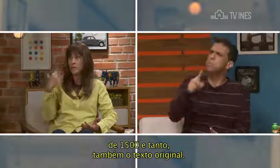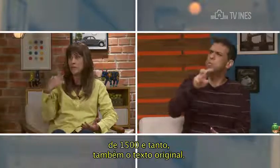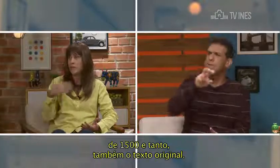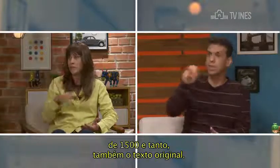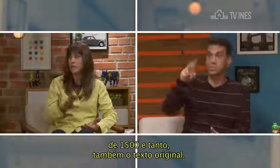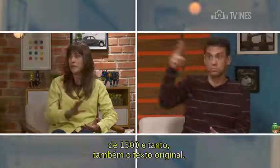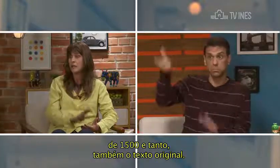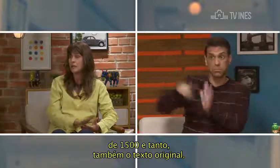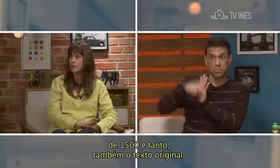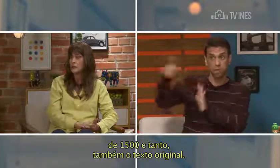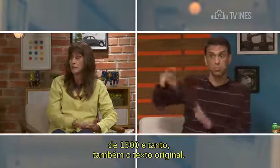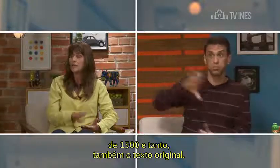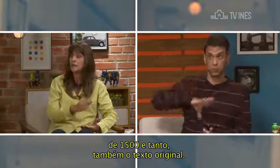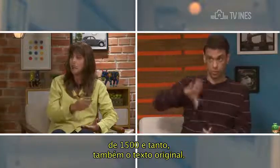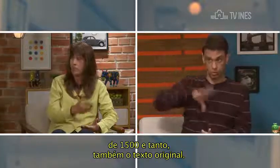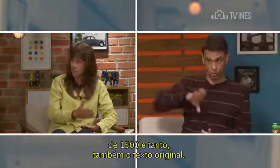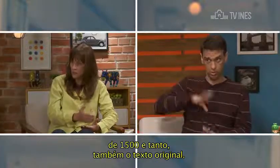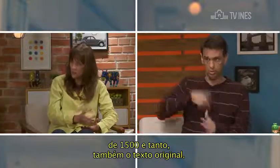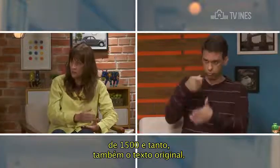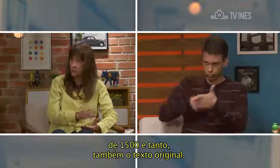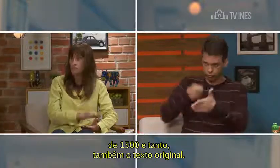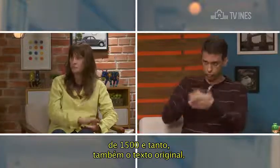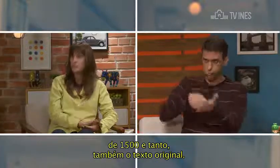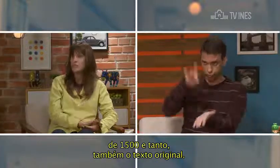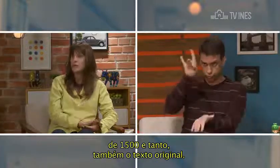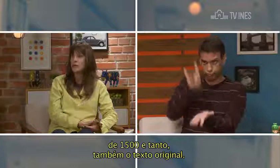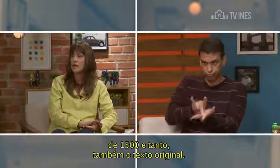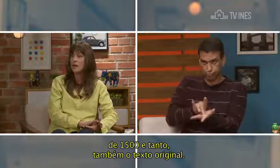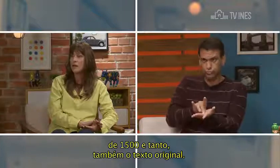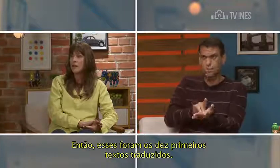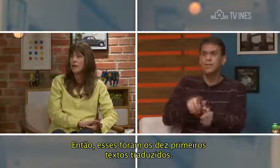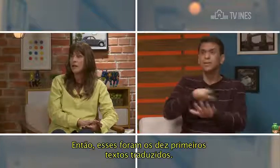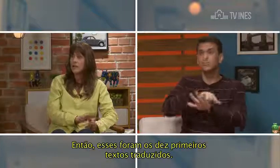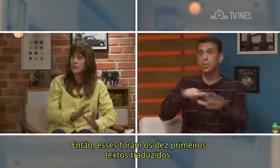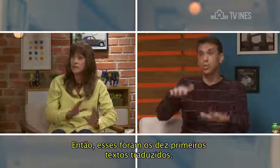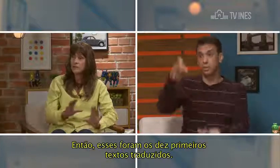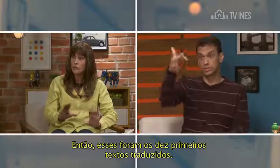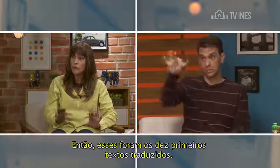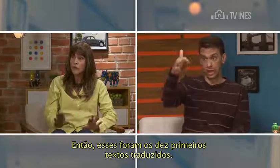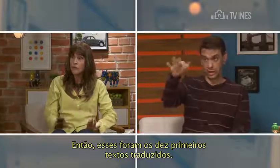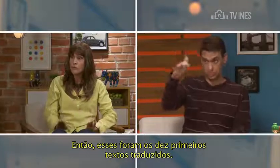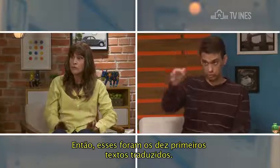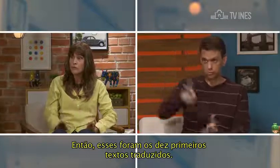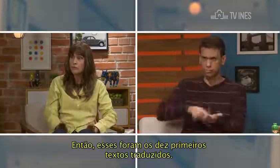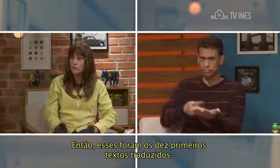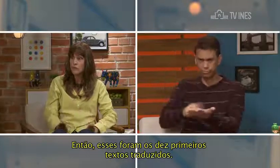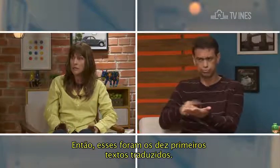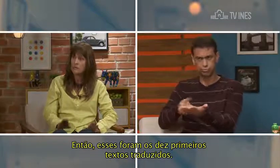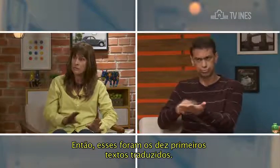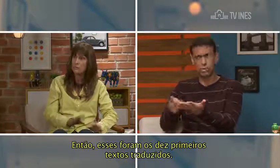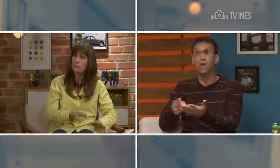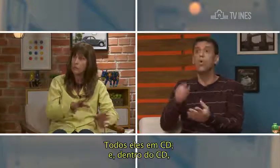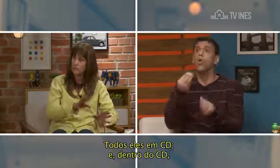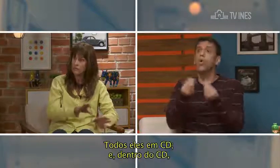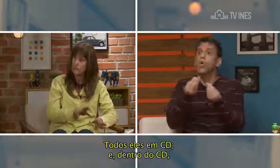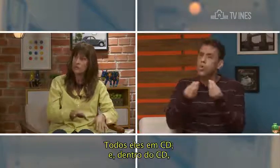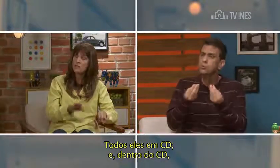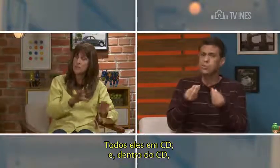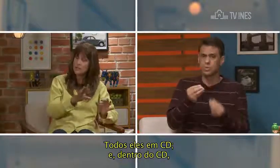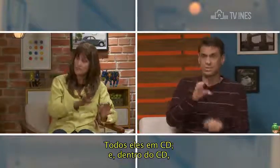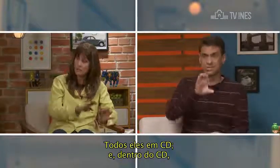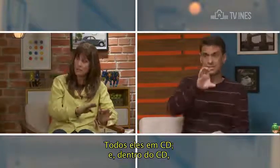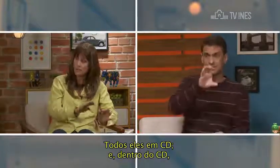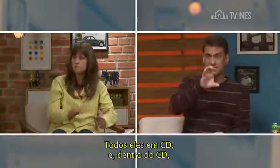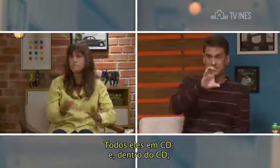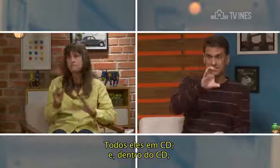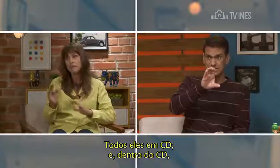do 1500 e tanto, também o texto original. Então, esses foram os 10 primeiros textos traduzidos, todos eles